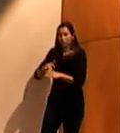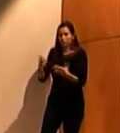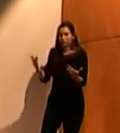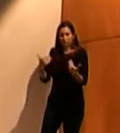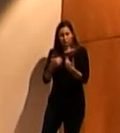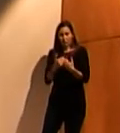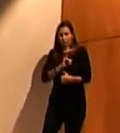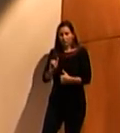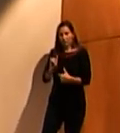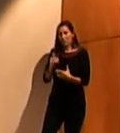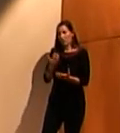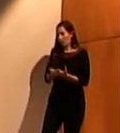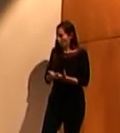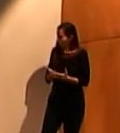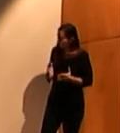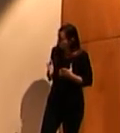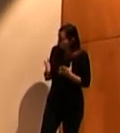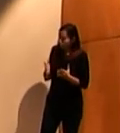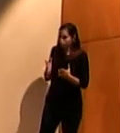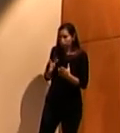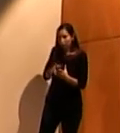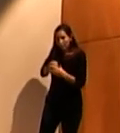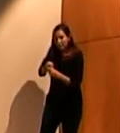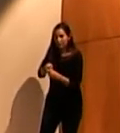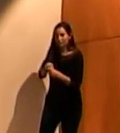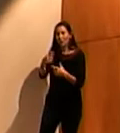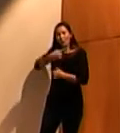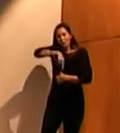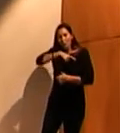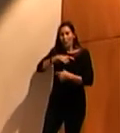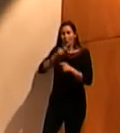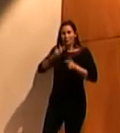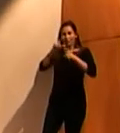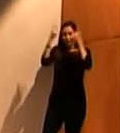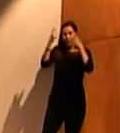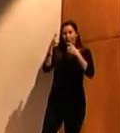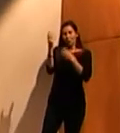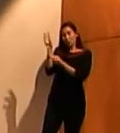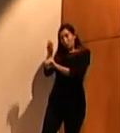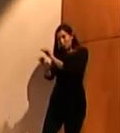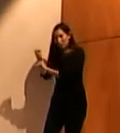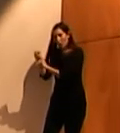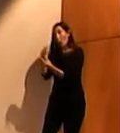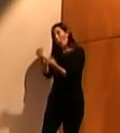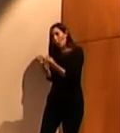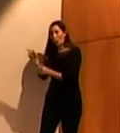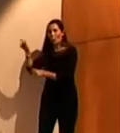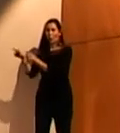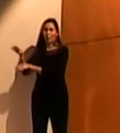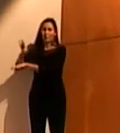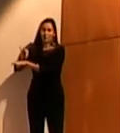participer, ni nous en tant que soignants, ni nos patients. Donc du coup on découvrait à chaque